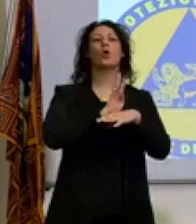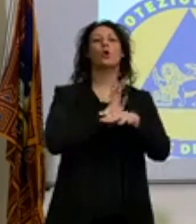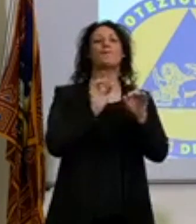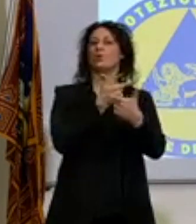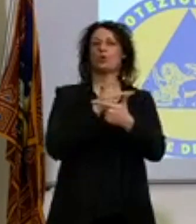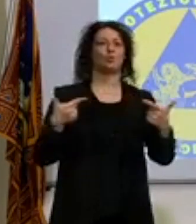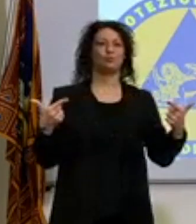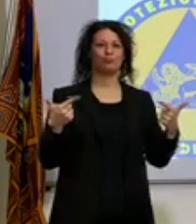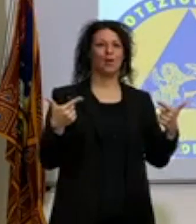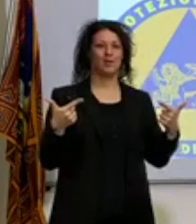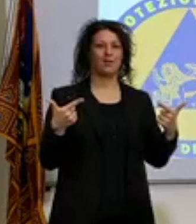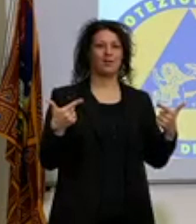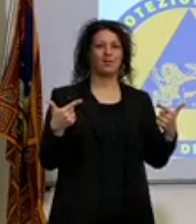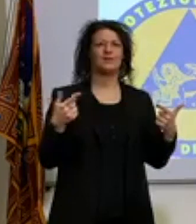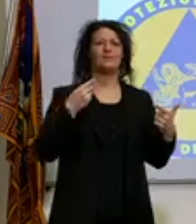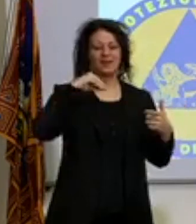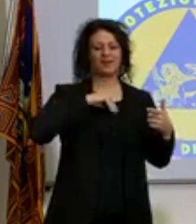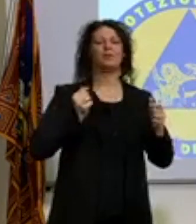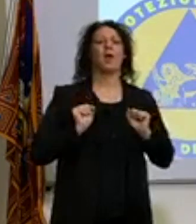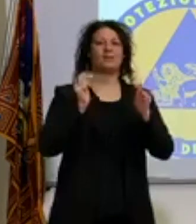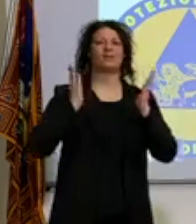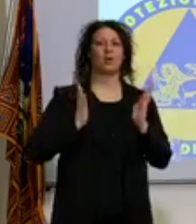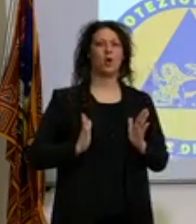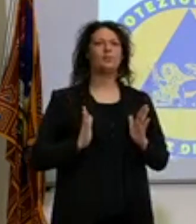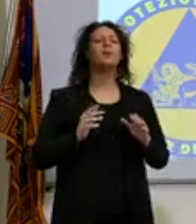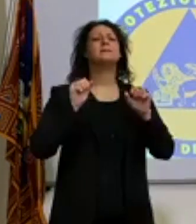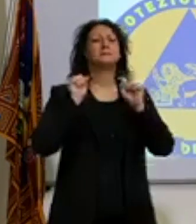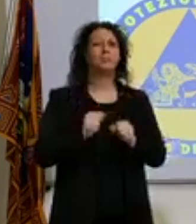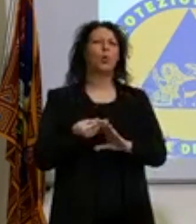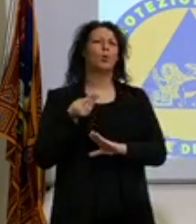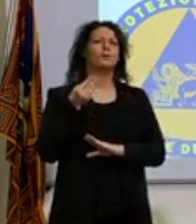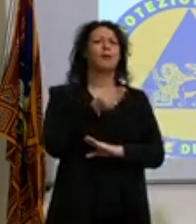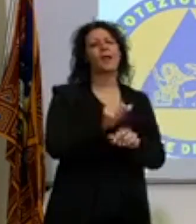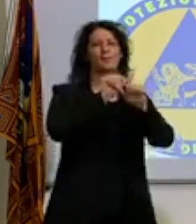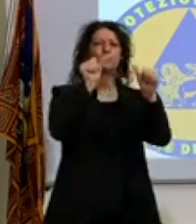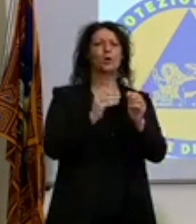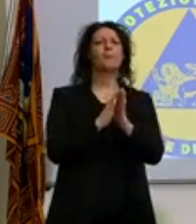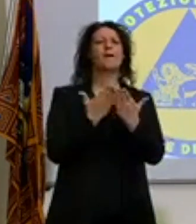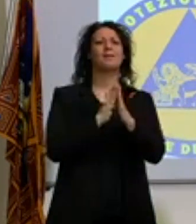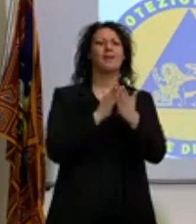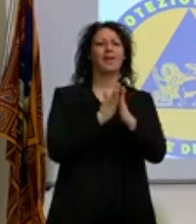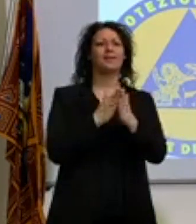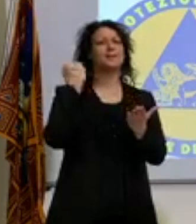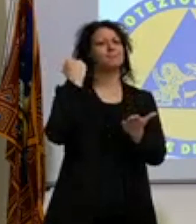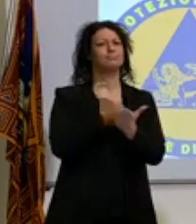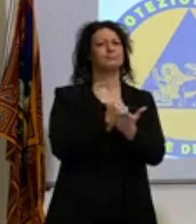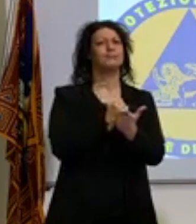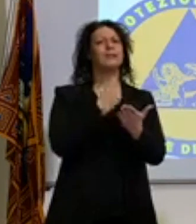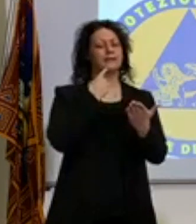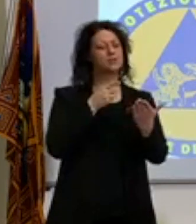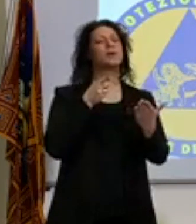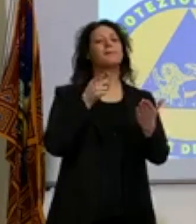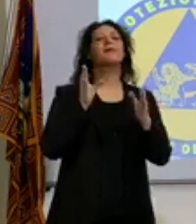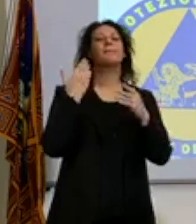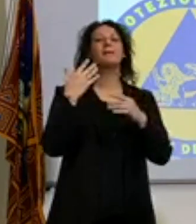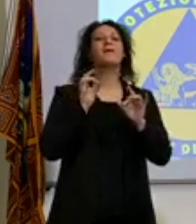la patente di essere uno che è passato, diciamo, che ha avuto il virus, ha prodotto gli anticorpi e è diventato